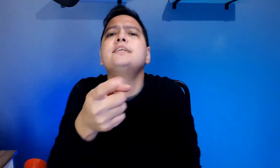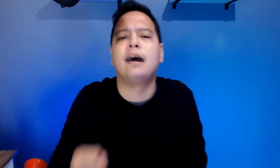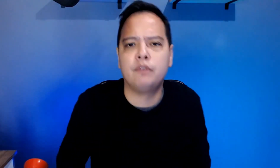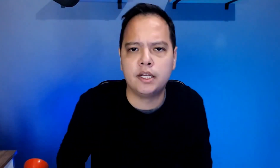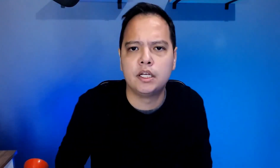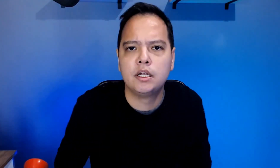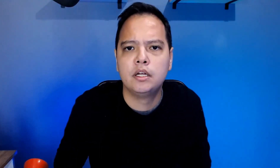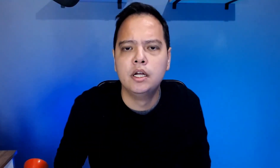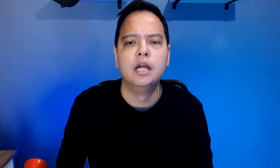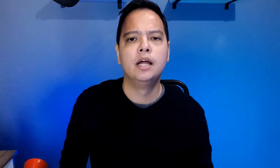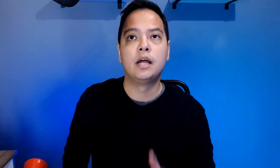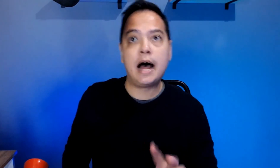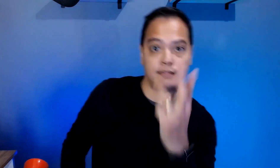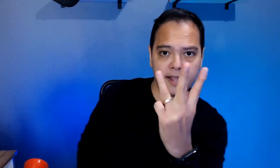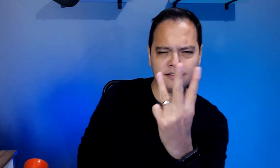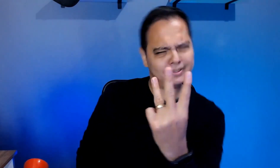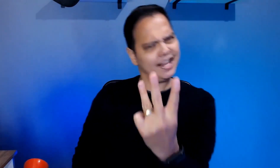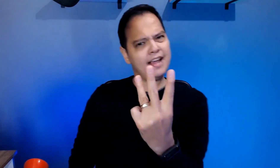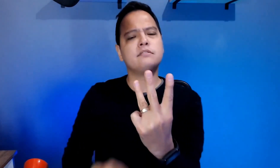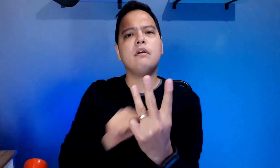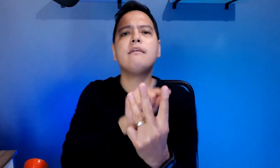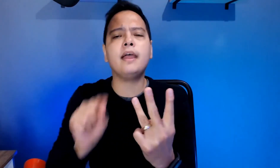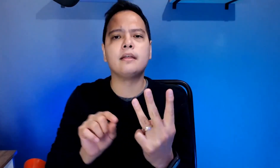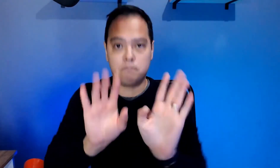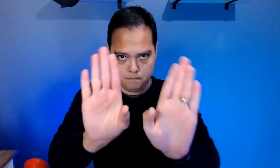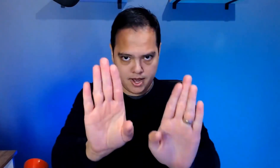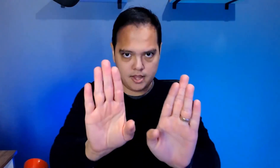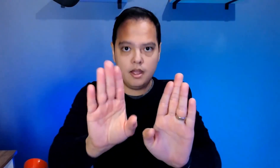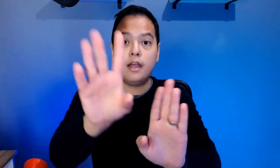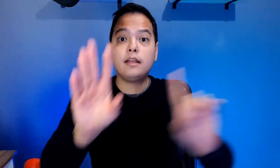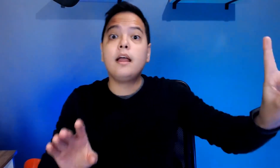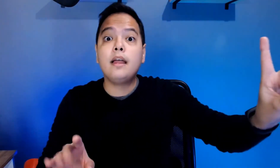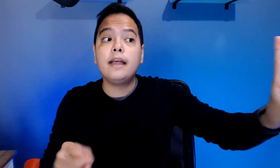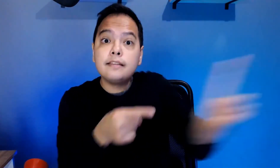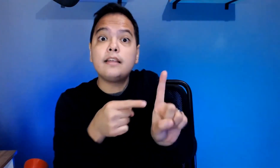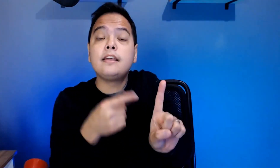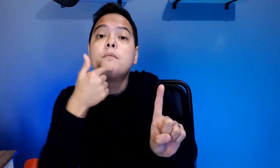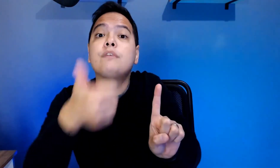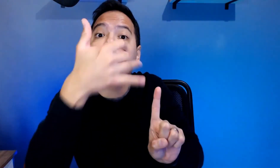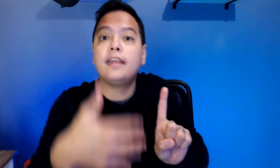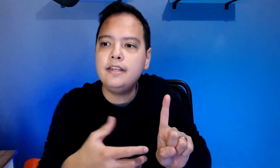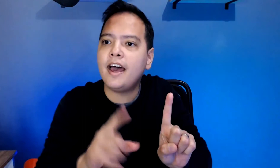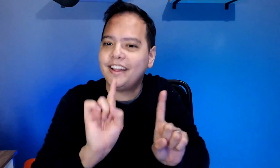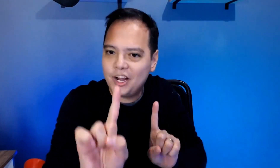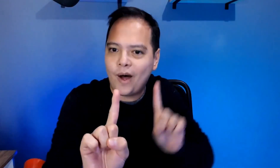aí? Ah, 3. Mas 3? Quem? Peraí. Esse daqui que começou a falar, quem que era? Entendeu? Aí a gente vai